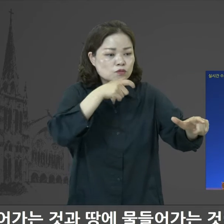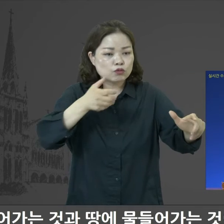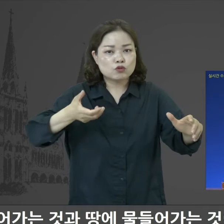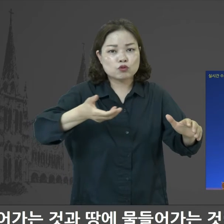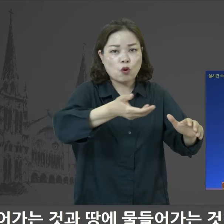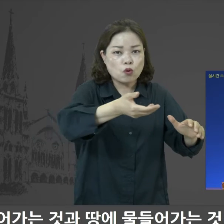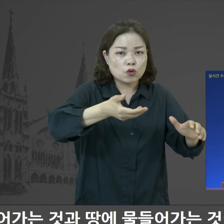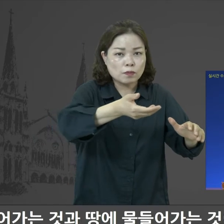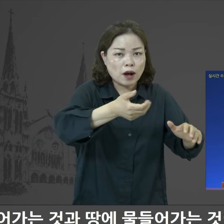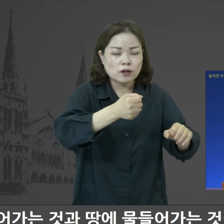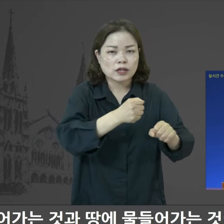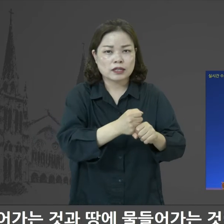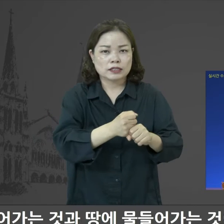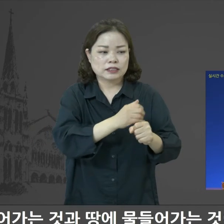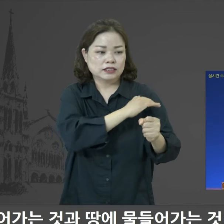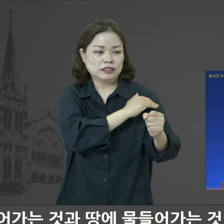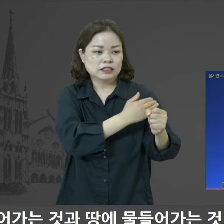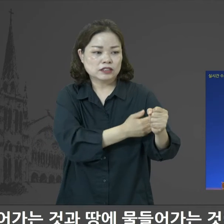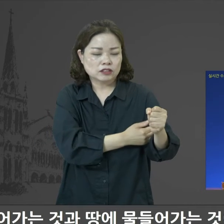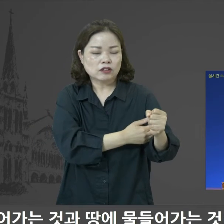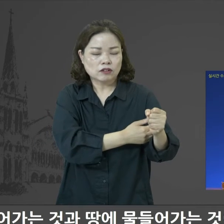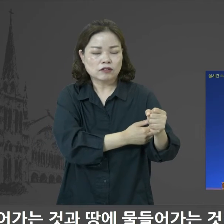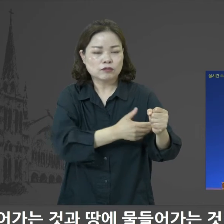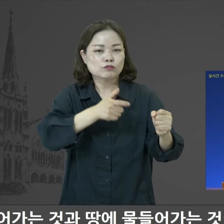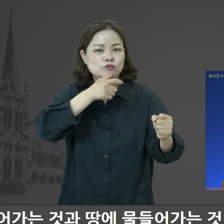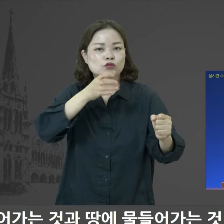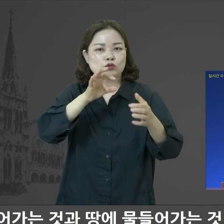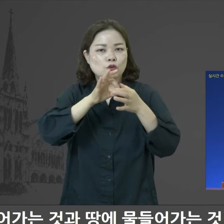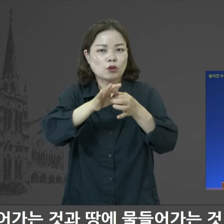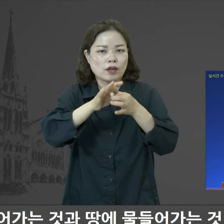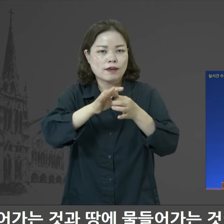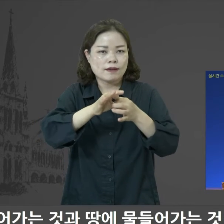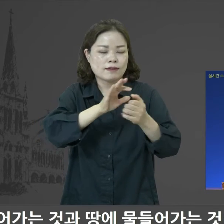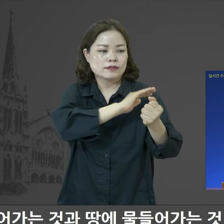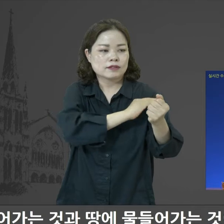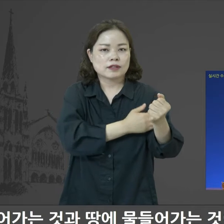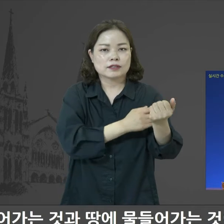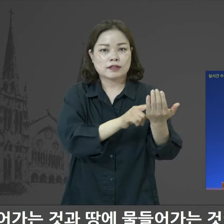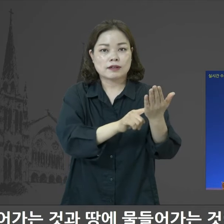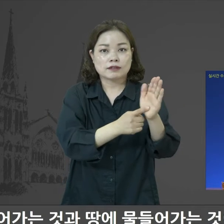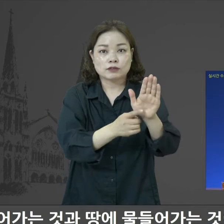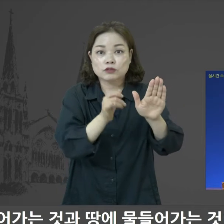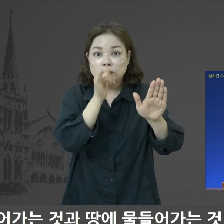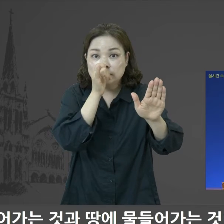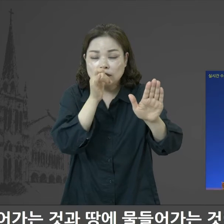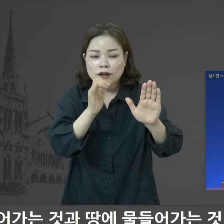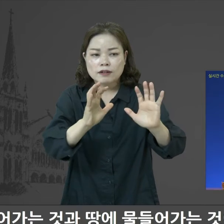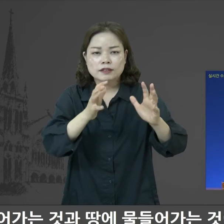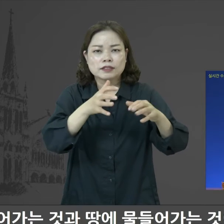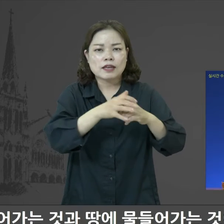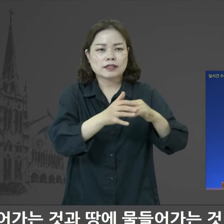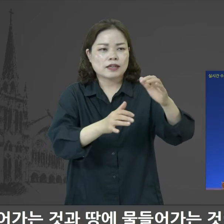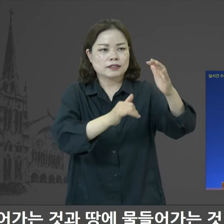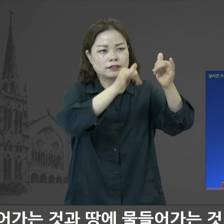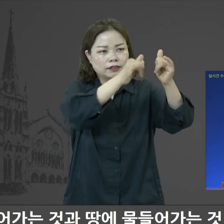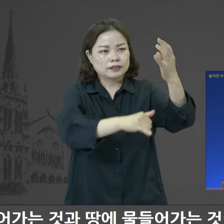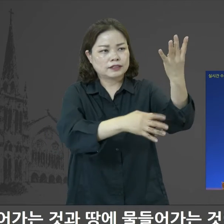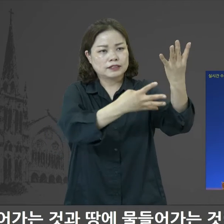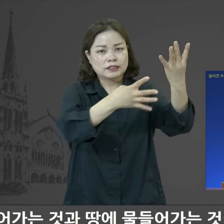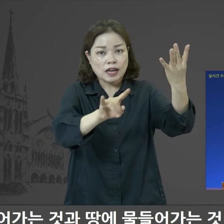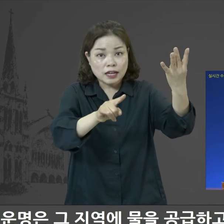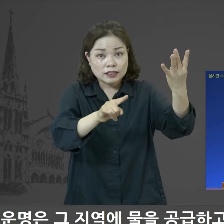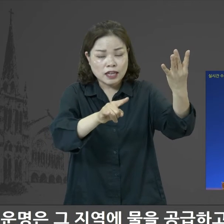공급하고 관리하는 능력에 달려 있다고 해도 과언이 아니었습니다. 고대 세계사를 보십시오. 세계 4대 문명 모두